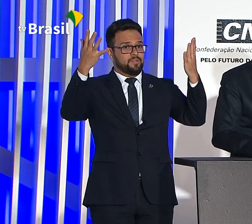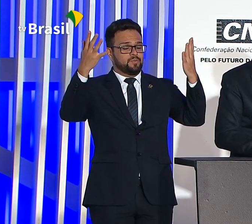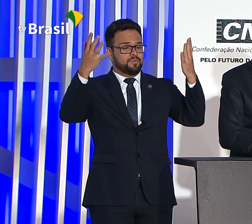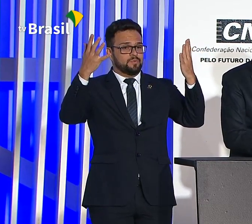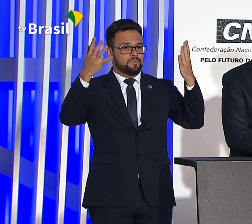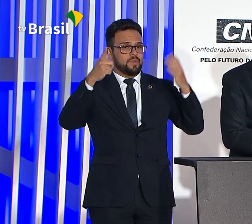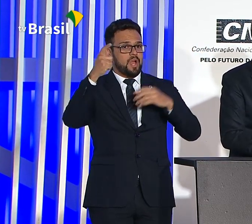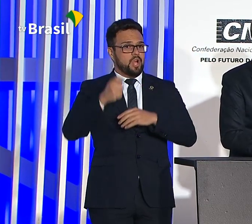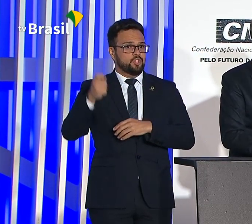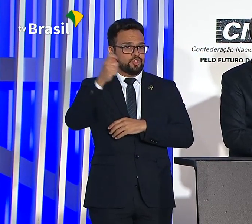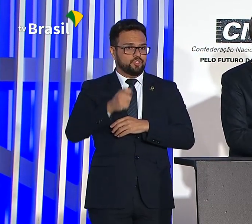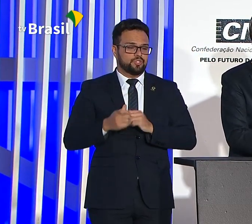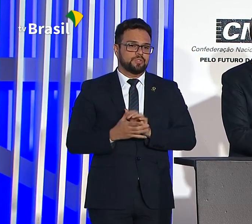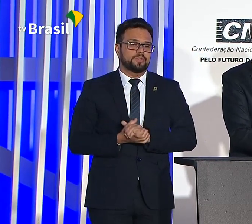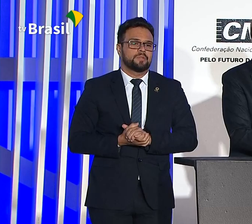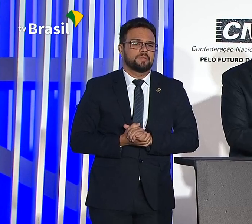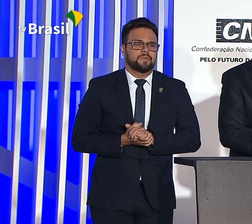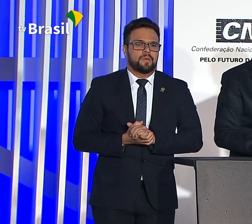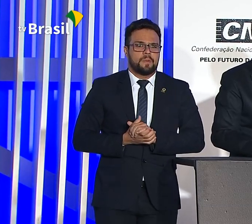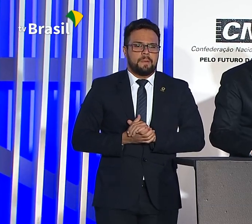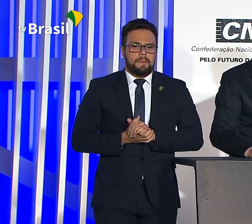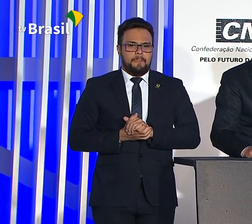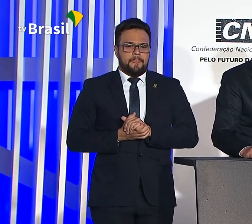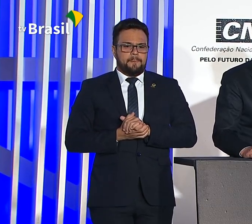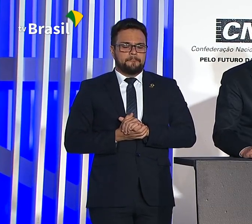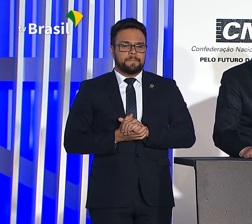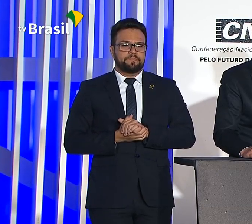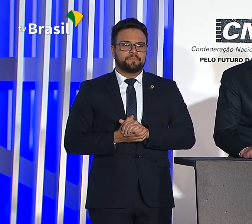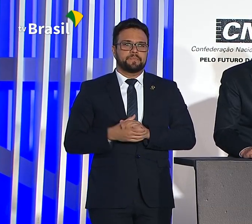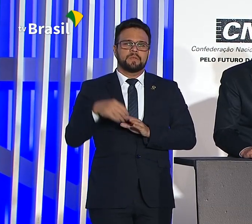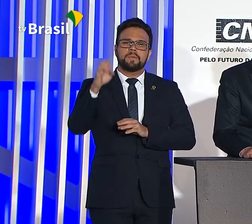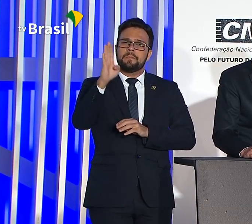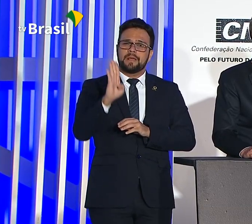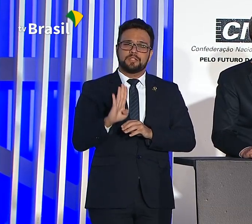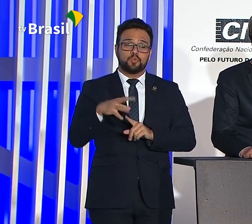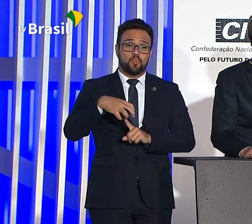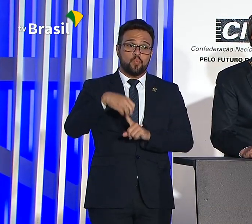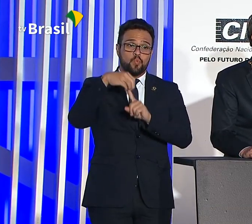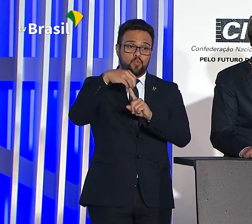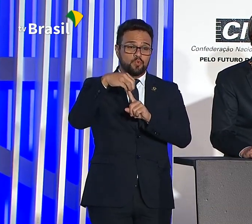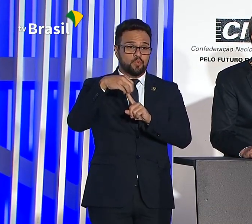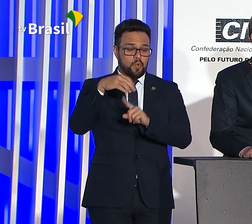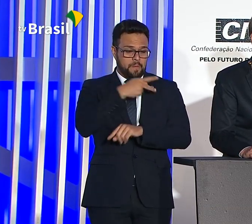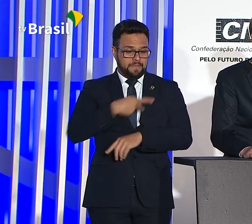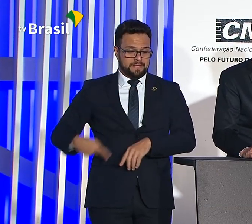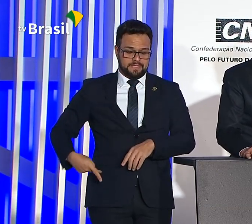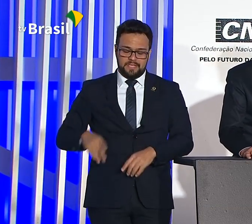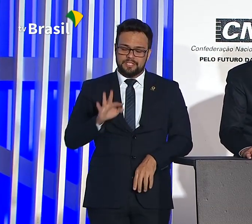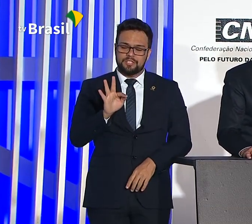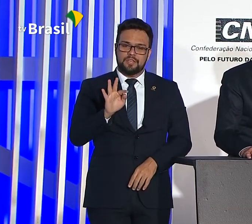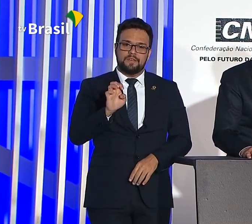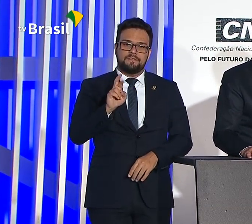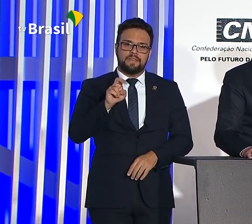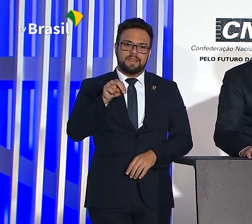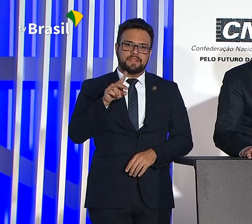o brasil é o único país citado discurso do presidente fernández